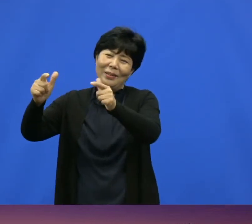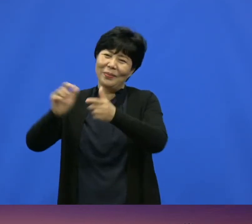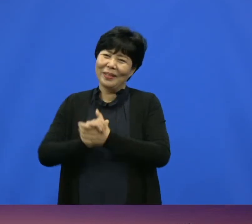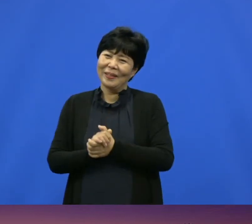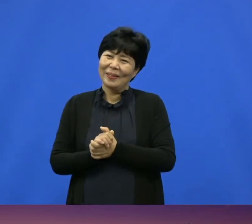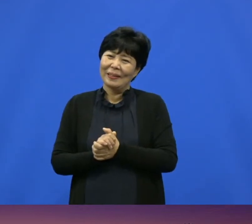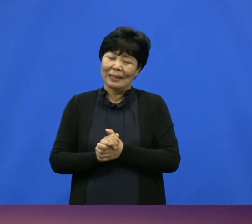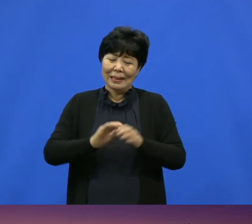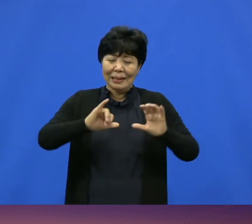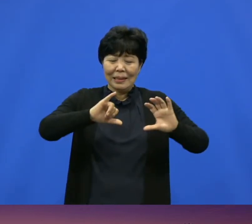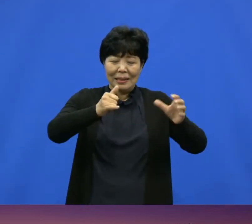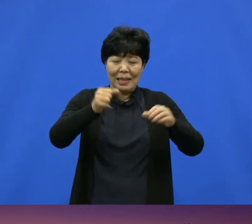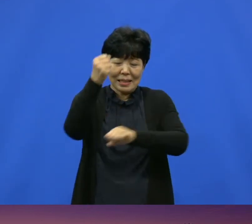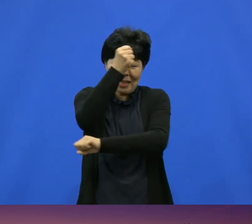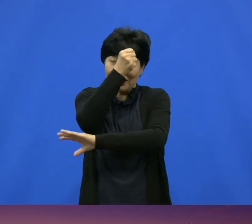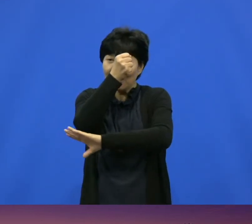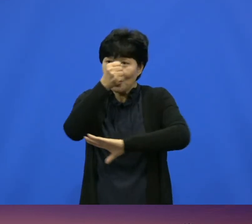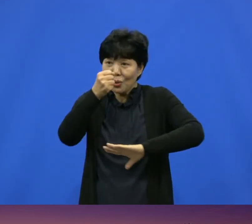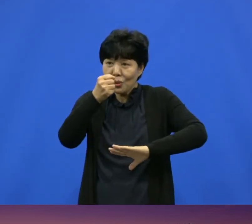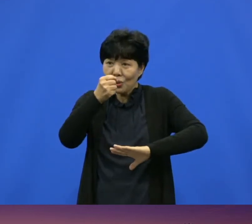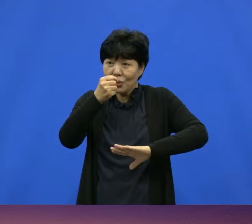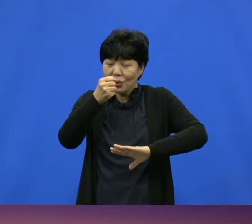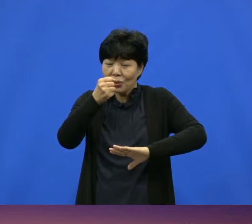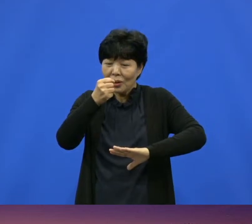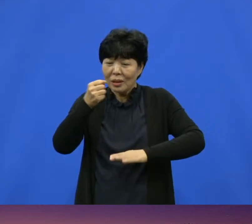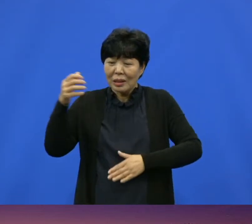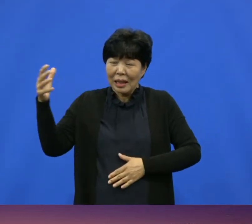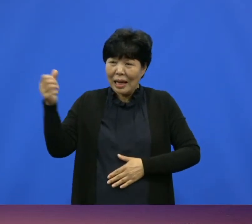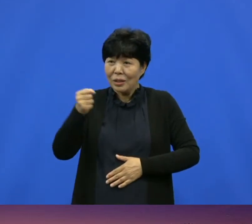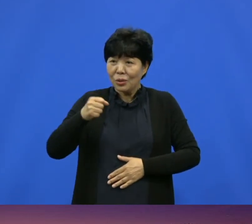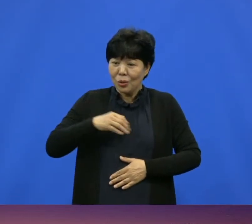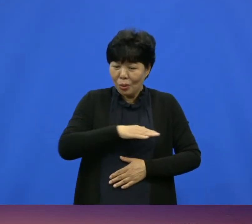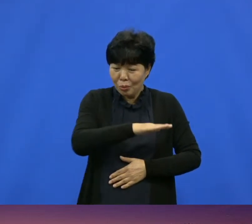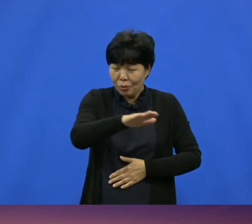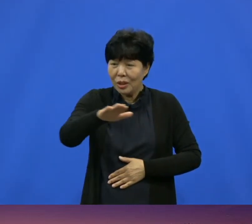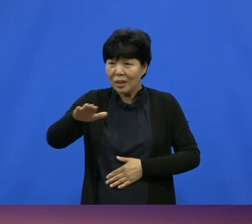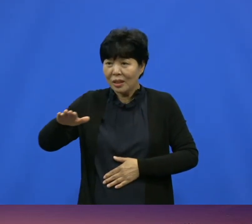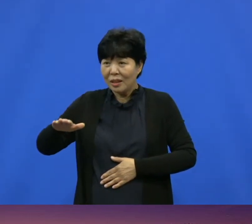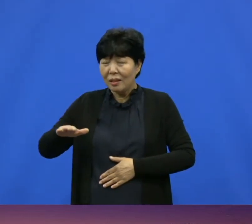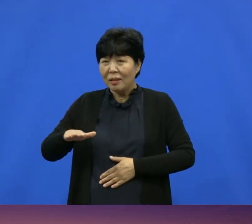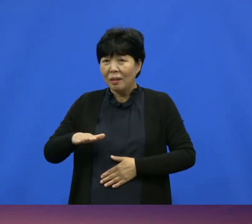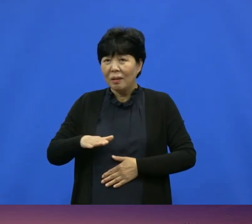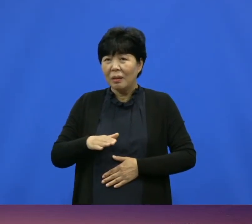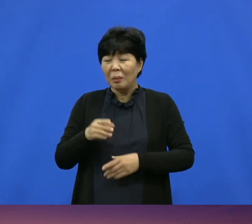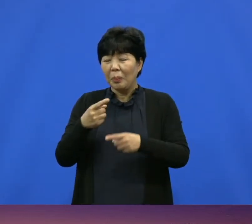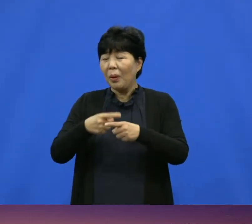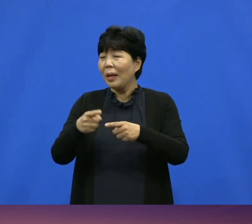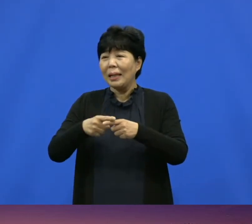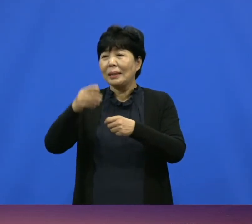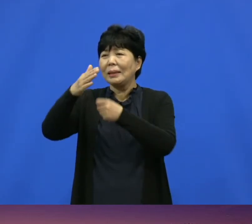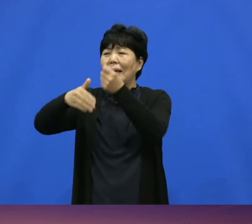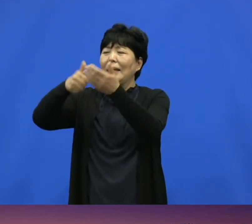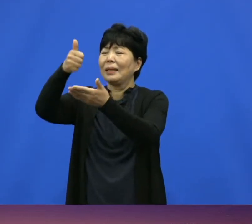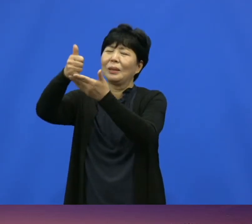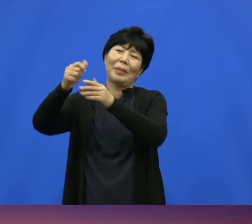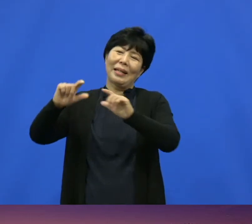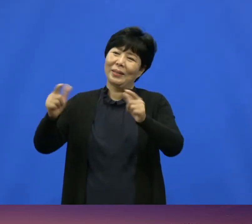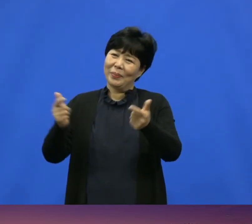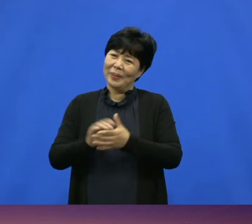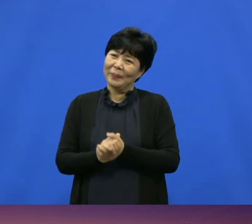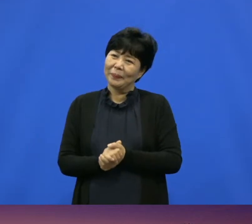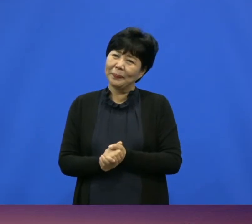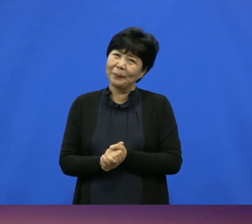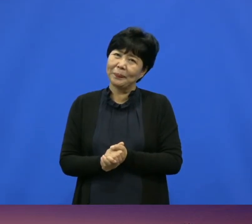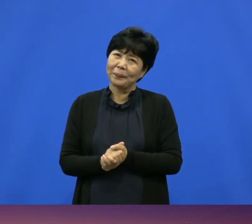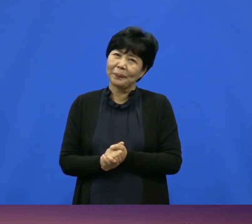그런 기준들로 인하여 실패와 절망을 맛본 우리를 있는 그대로 받아주시면서 우리를